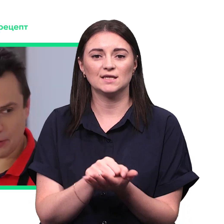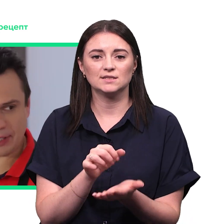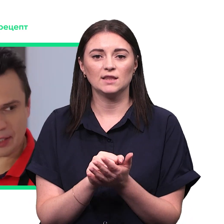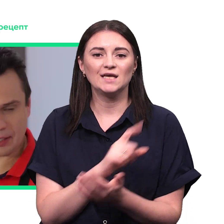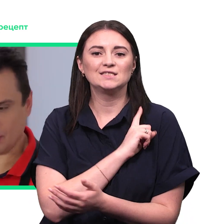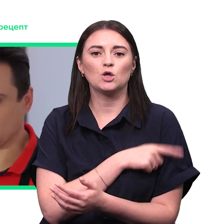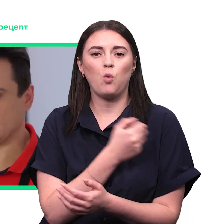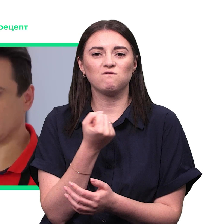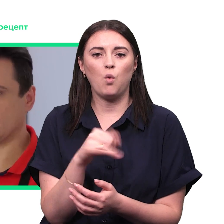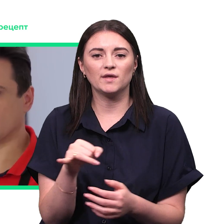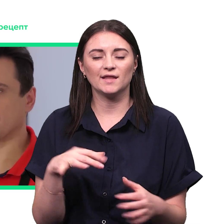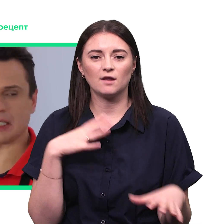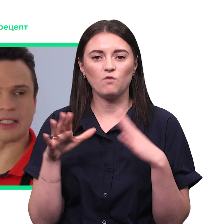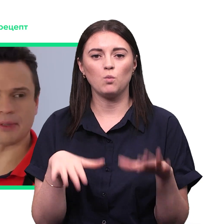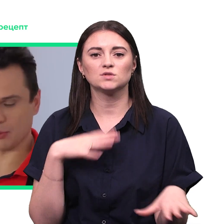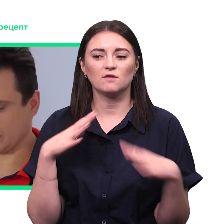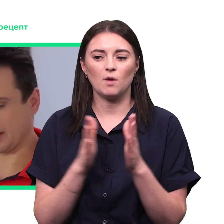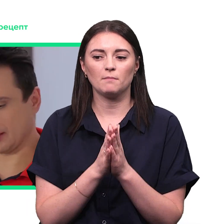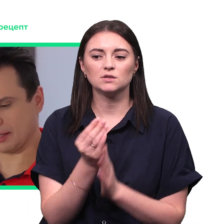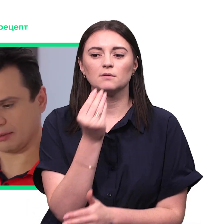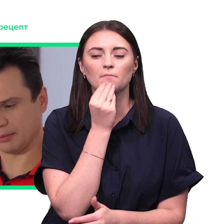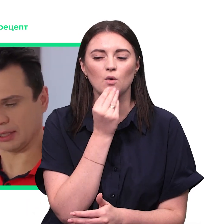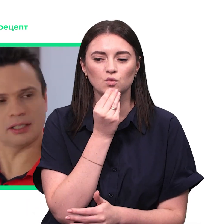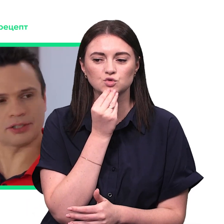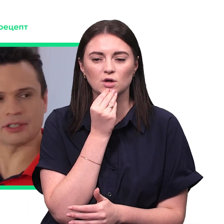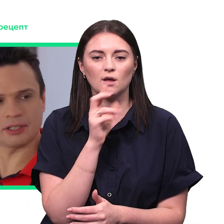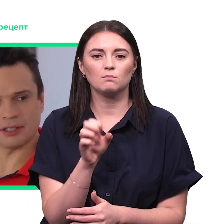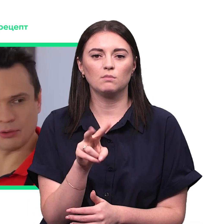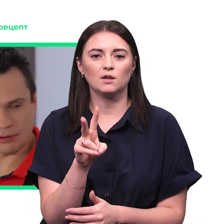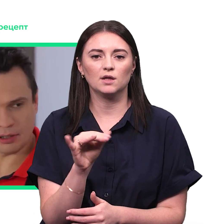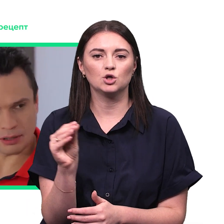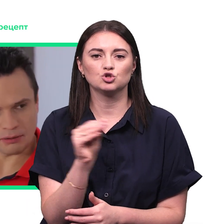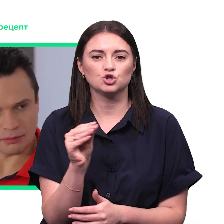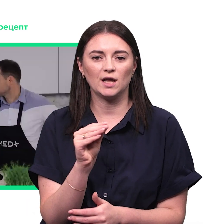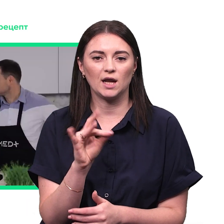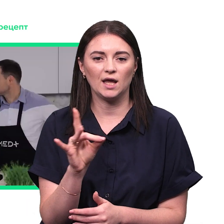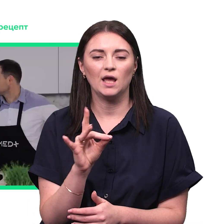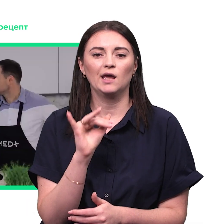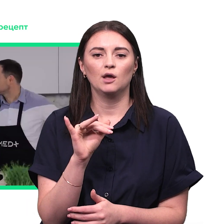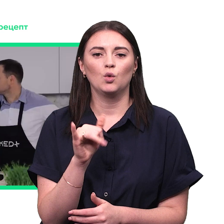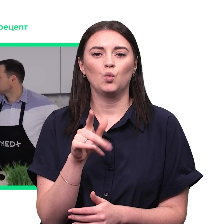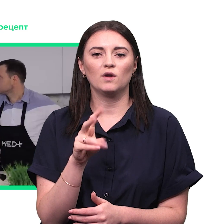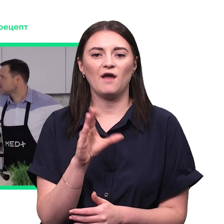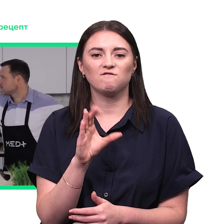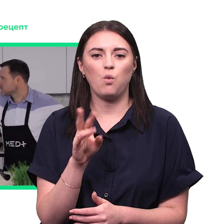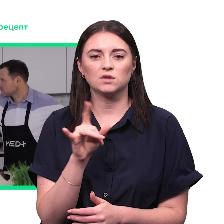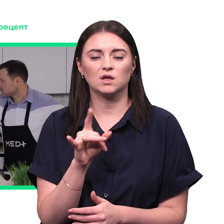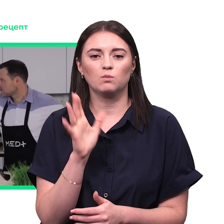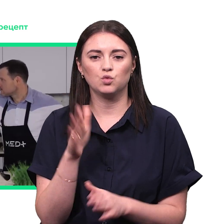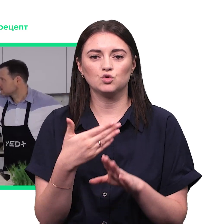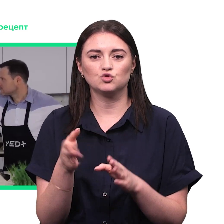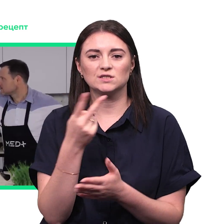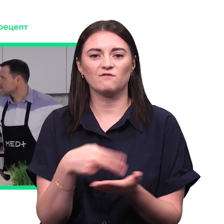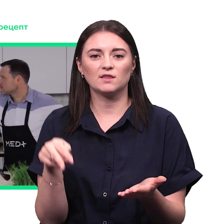силовой тренировкой, то после тренировки, пожалуйста, покушайте белки, жиры и углеводы. Они пойдут частично на